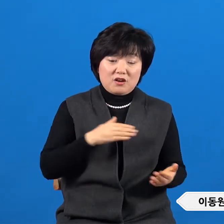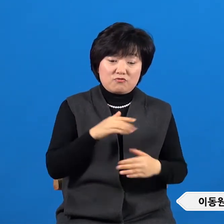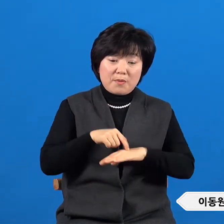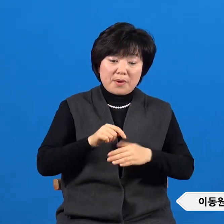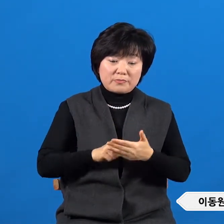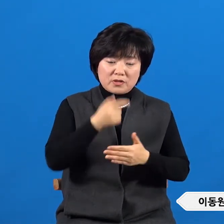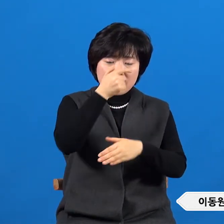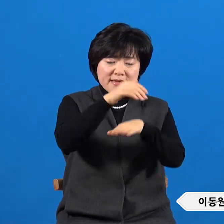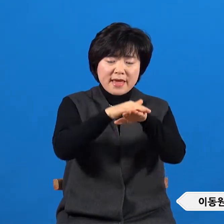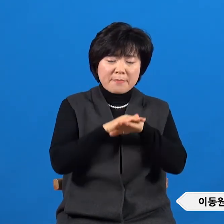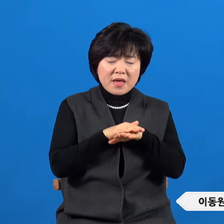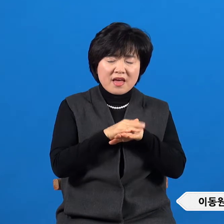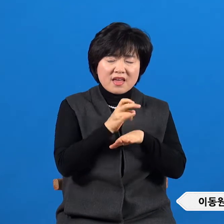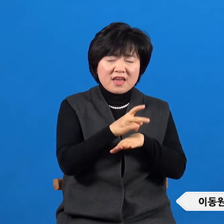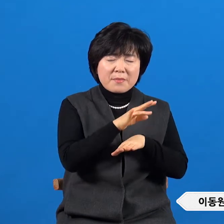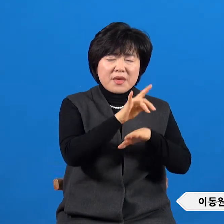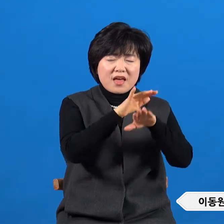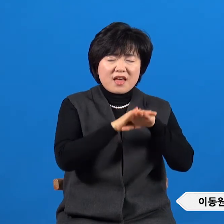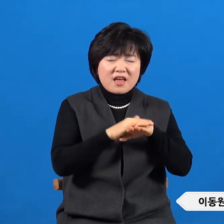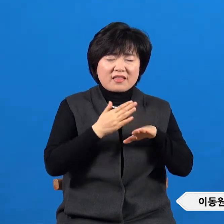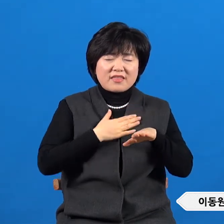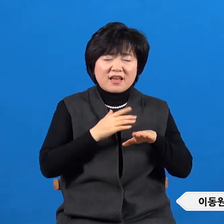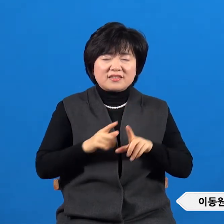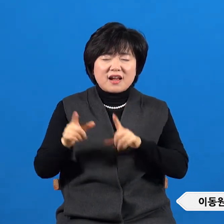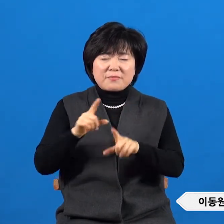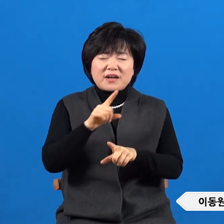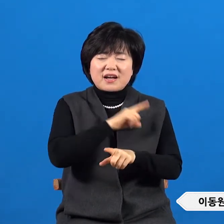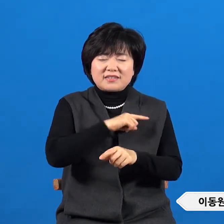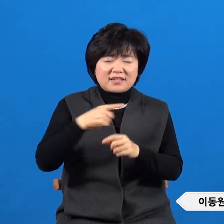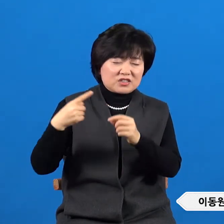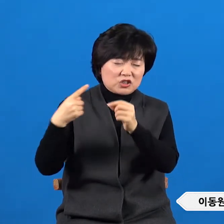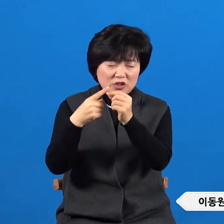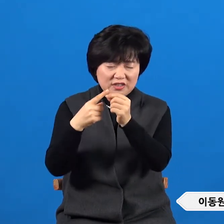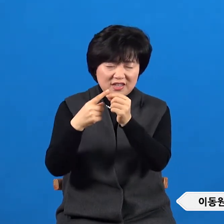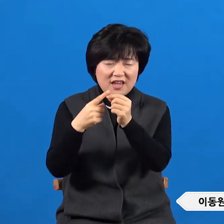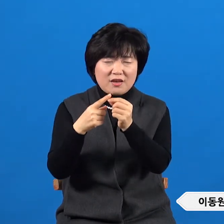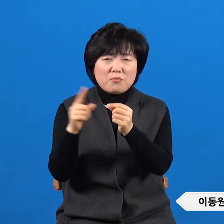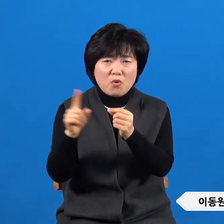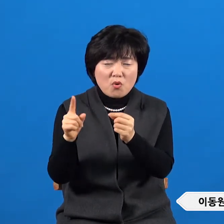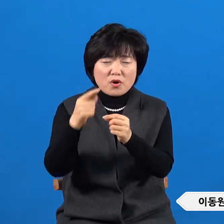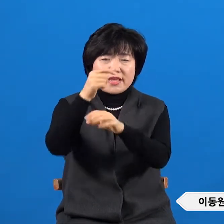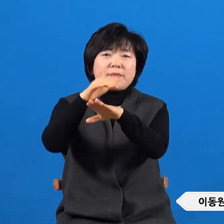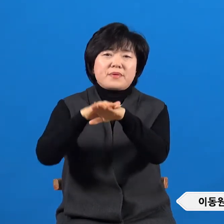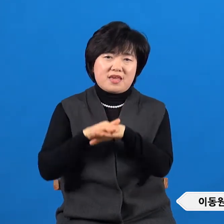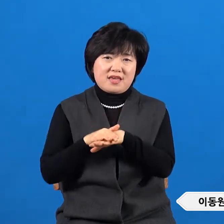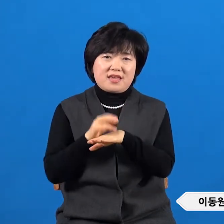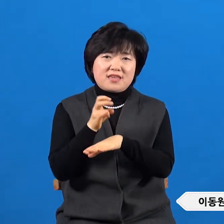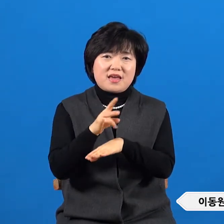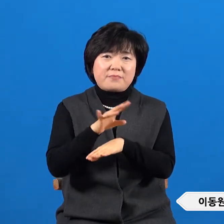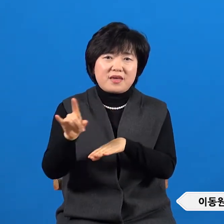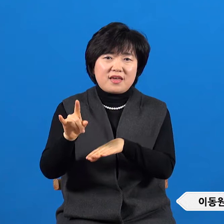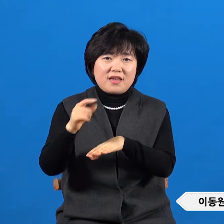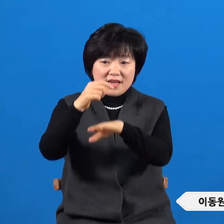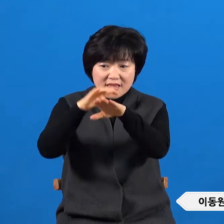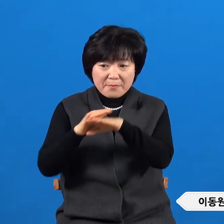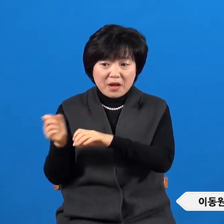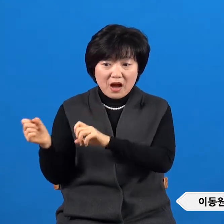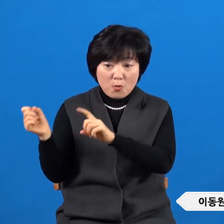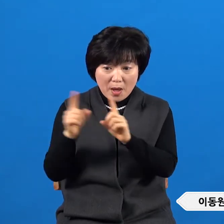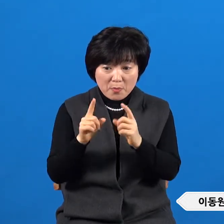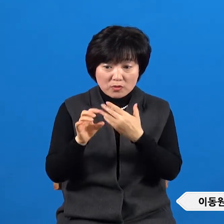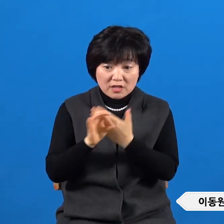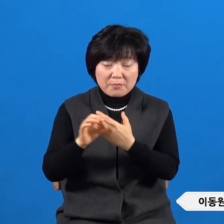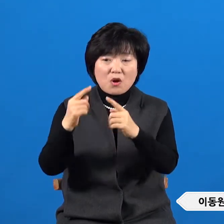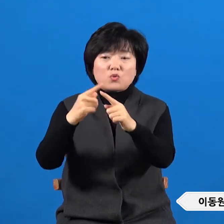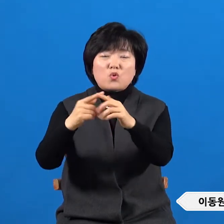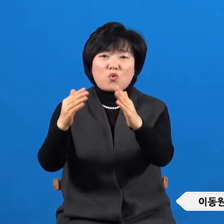예배를 예배되게 하는 것, 예배를 내 삶의 가장 중요한 첫째 자리에 놓는 것, 예배가 회복되면